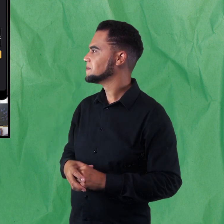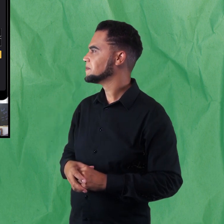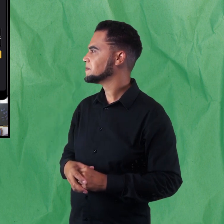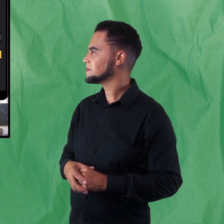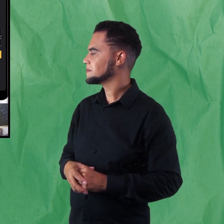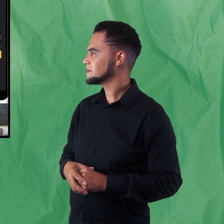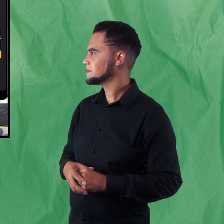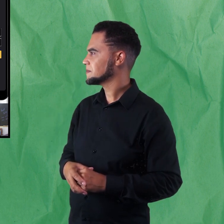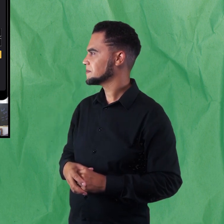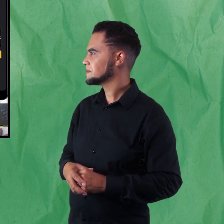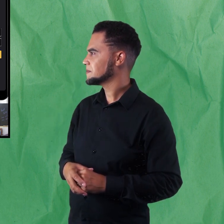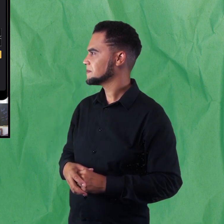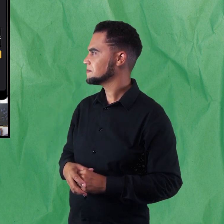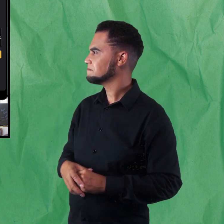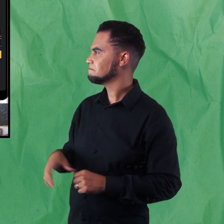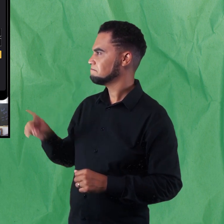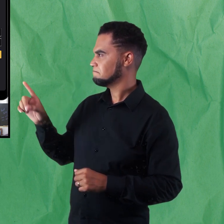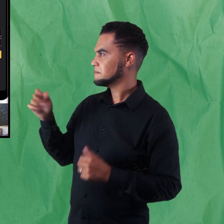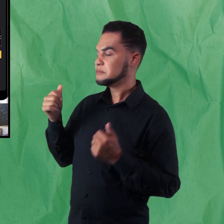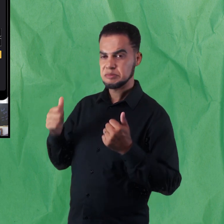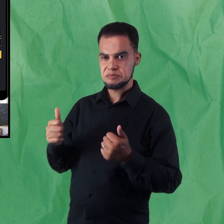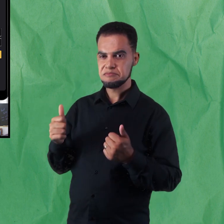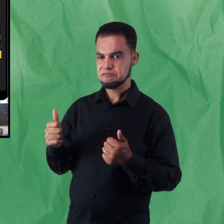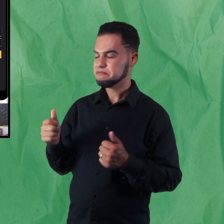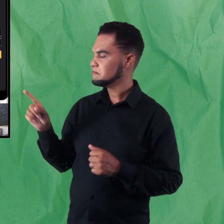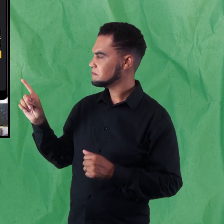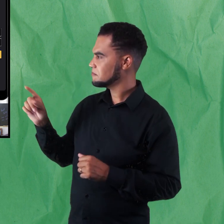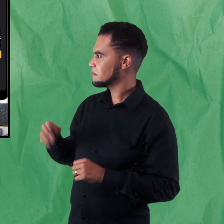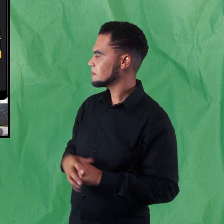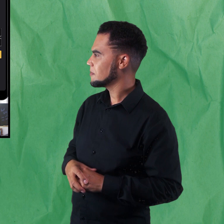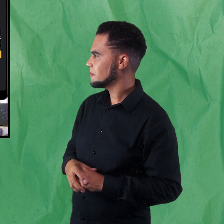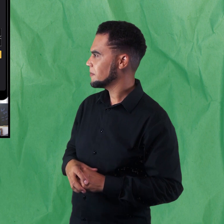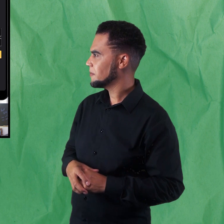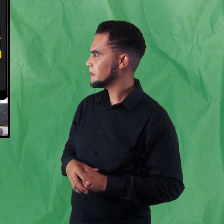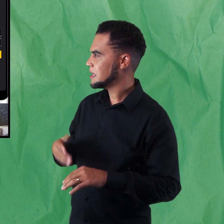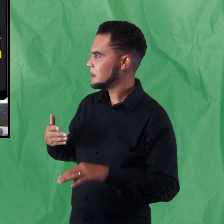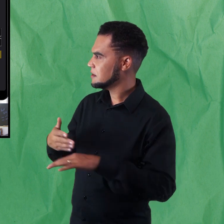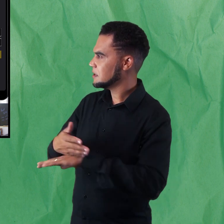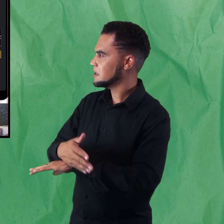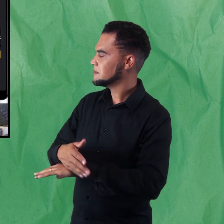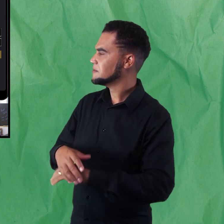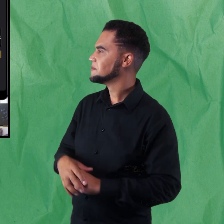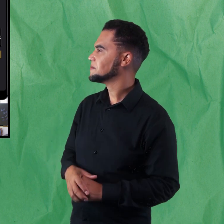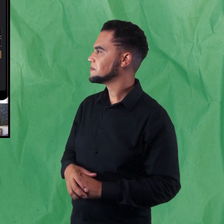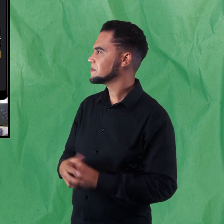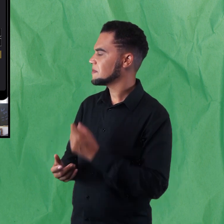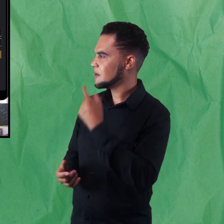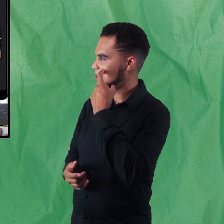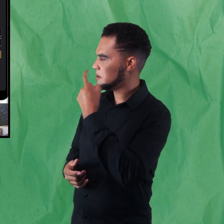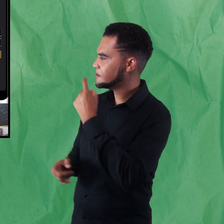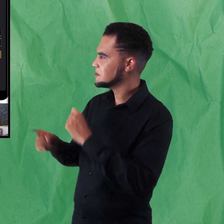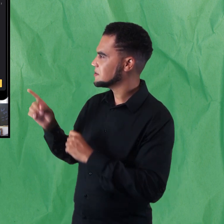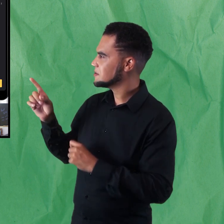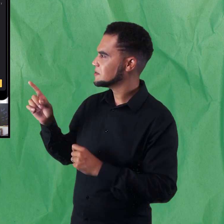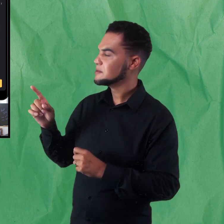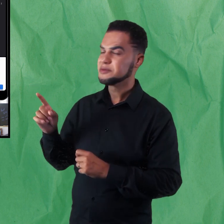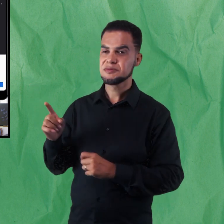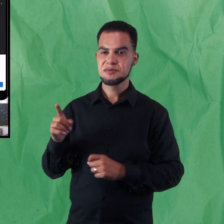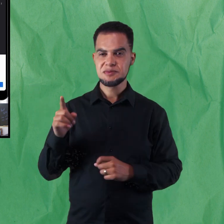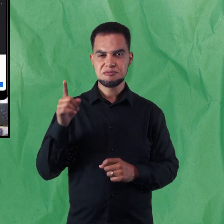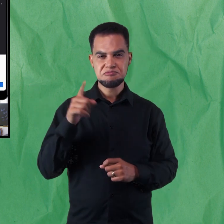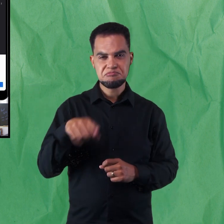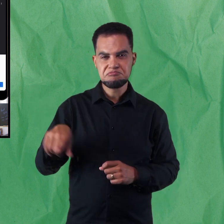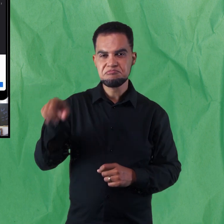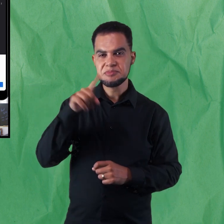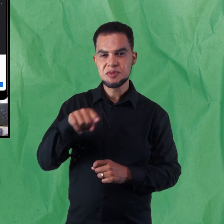vir. Tá? Por enquanto aqui response null. E entrar. Olha só.